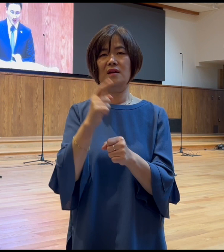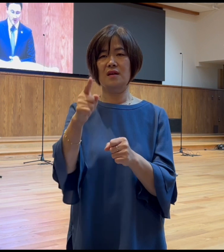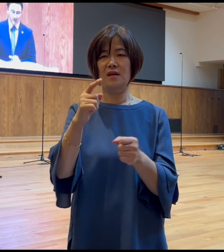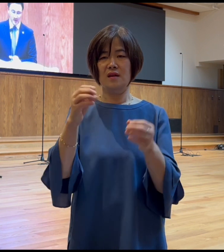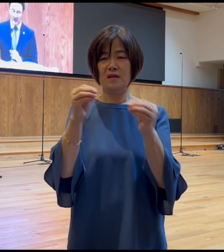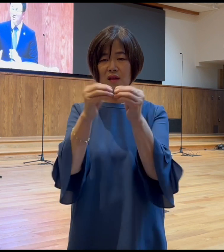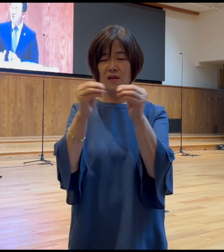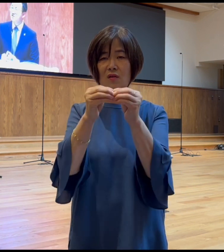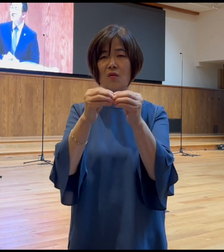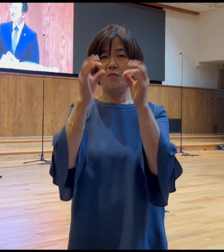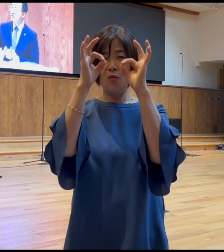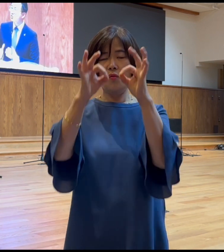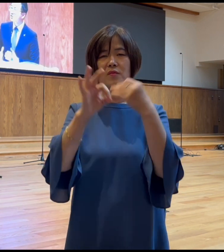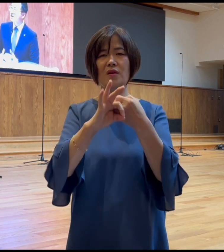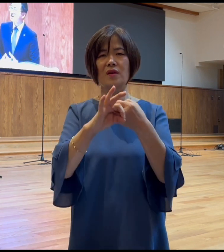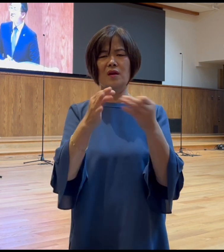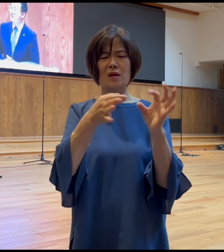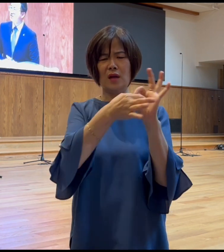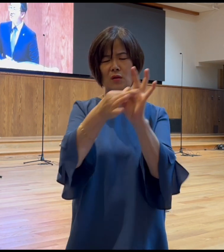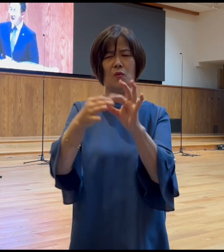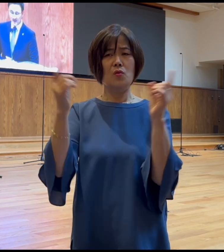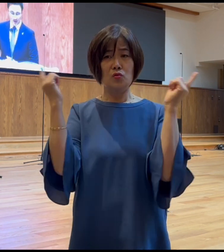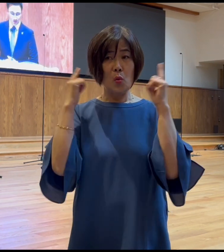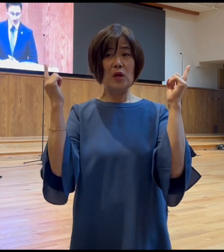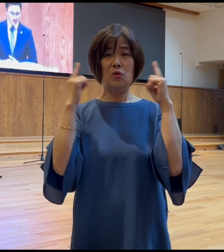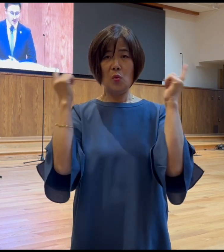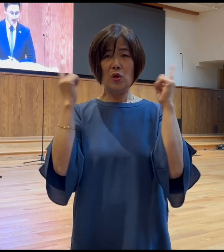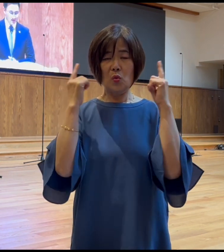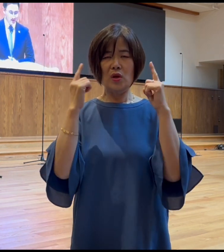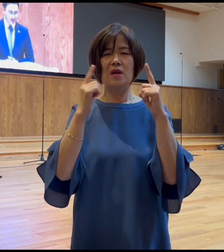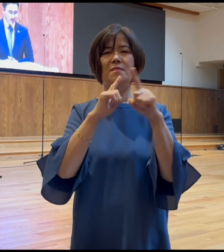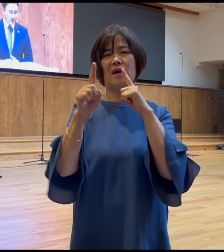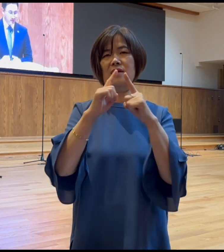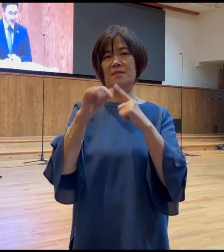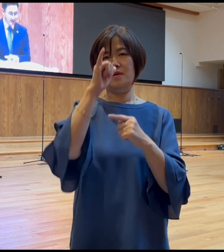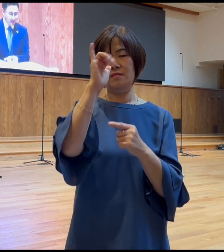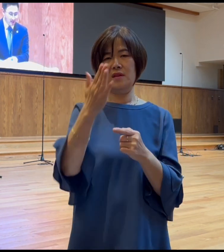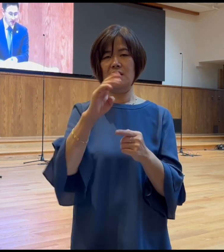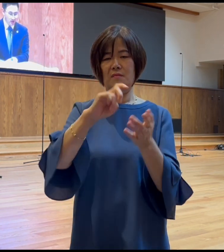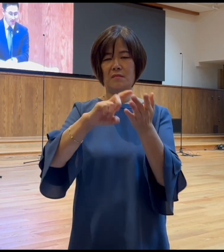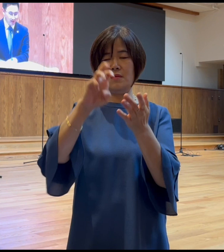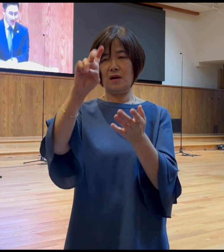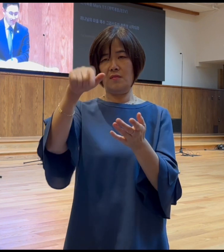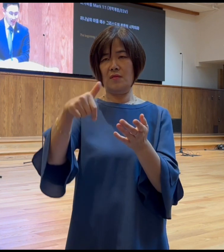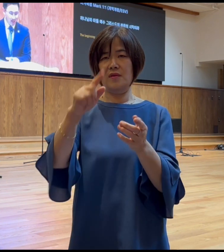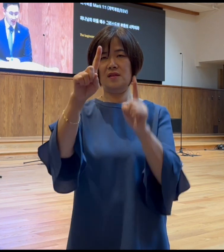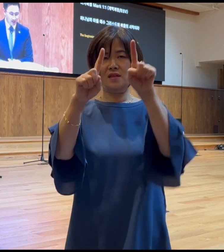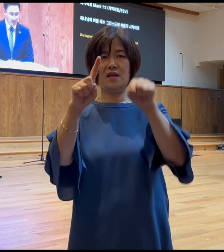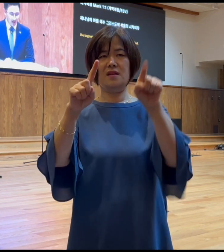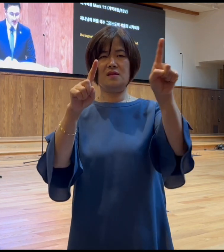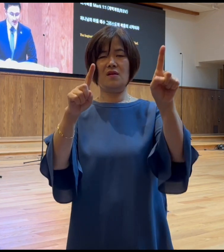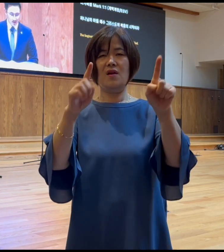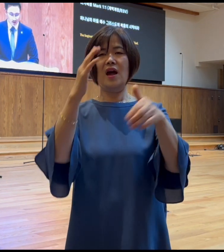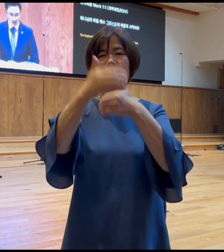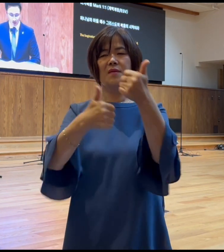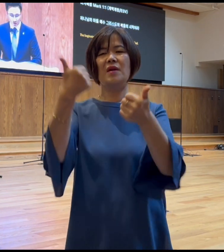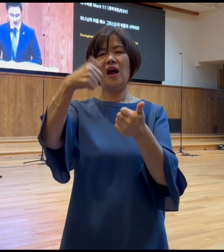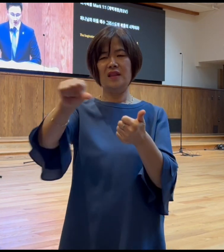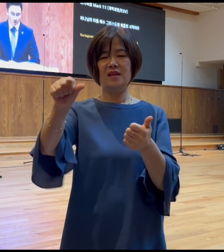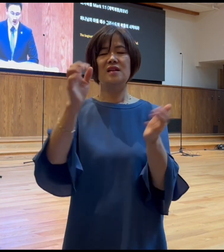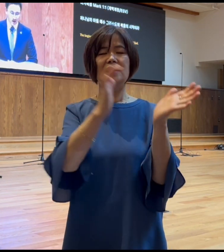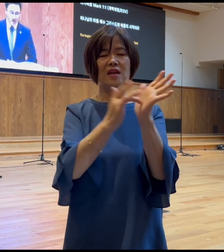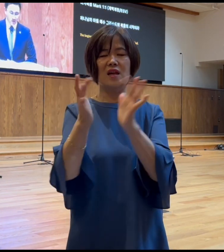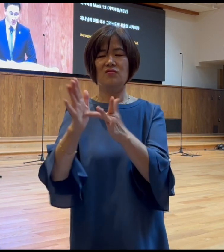주제로 살펴보면 계속해서 소리에 대해서 말씀하고 있습니다. 마가복음 1장 1절입니다. 하나님의 아들